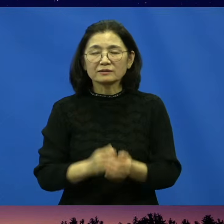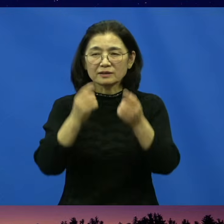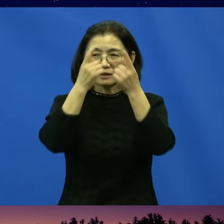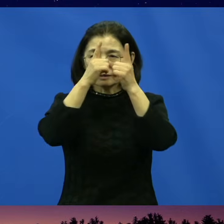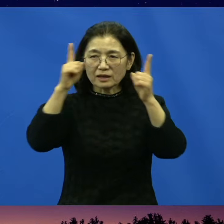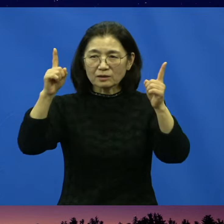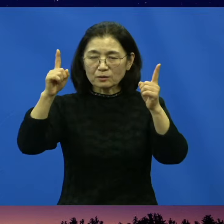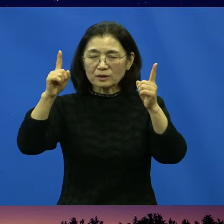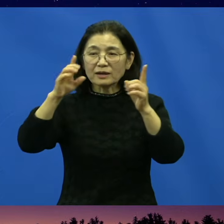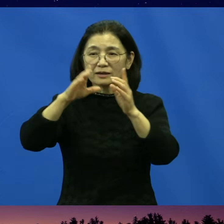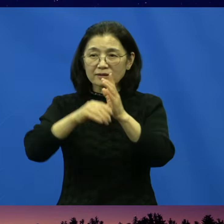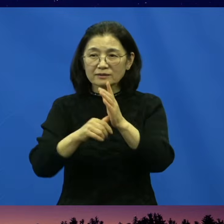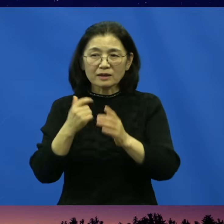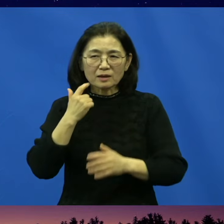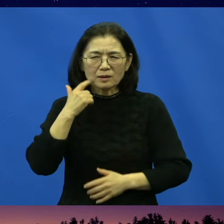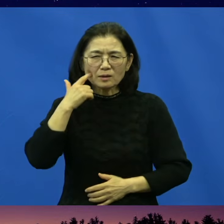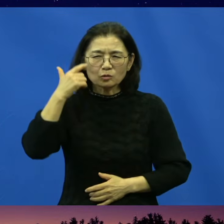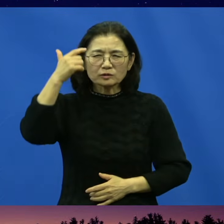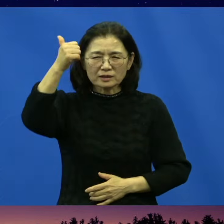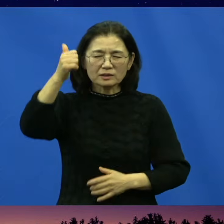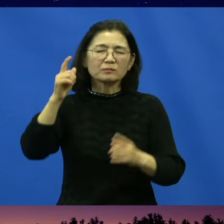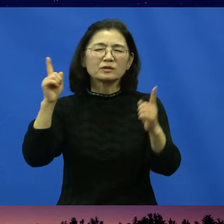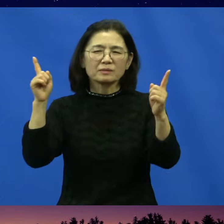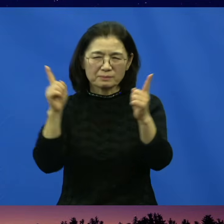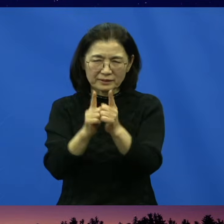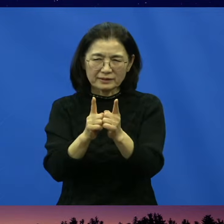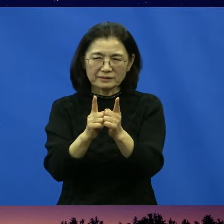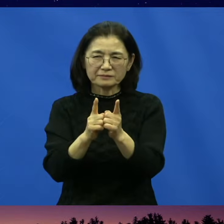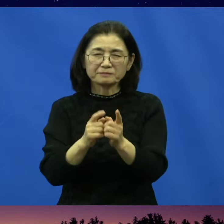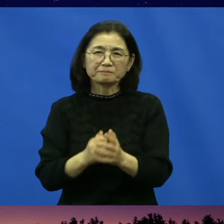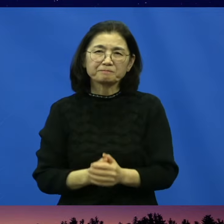어둠들은 여러분 해석할 수 있는 길이 열리게 되었습니다.